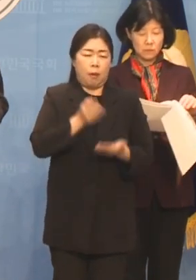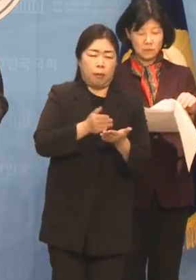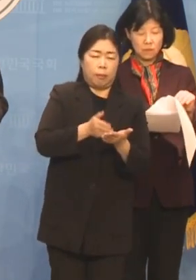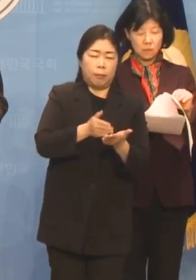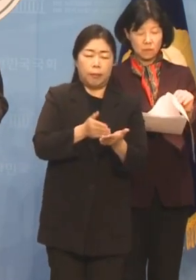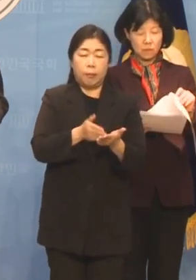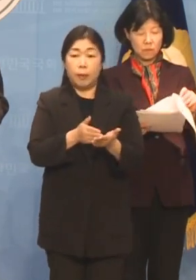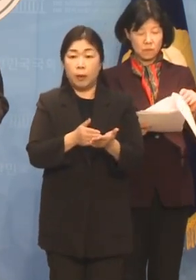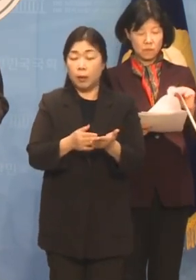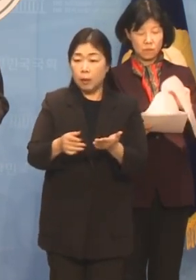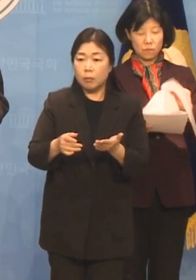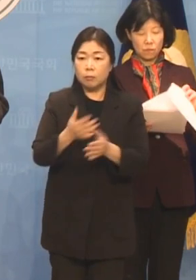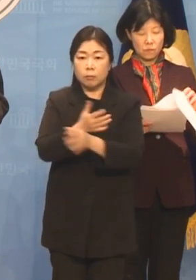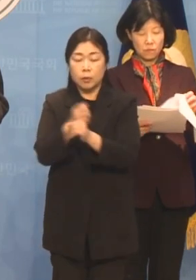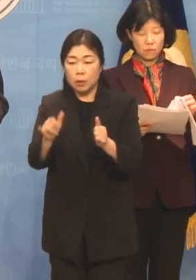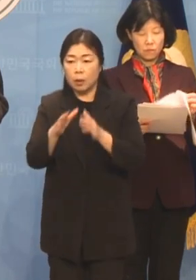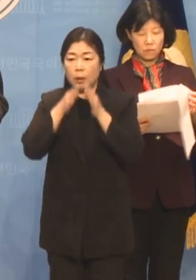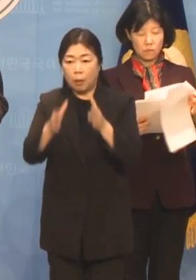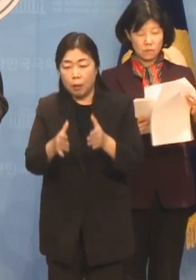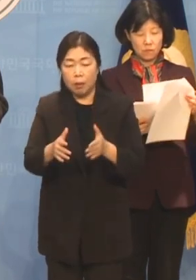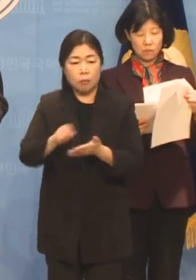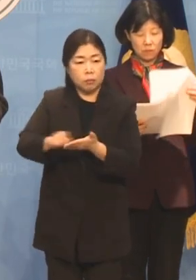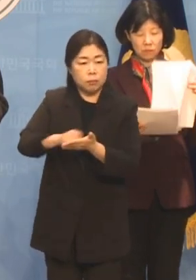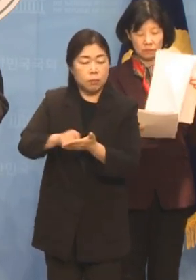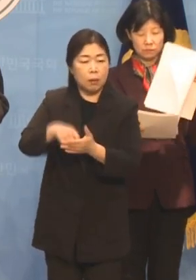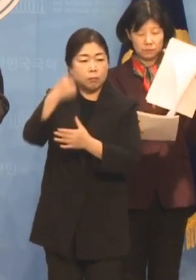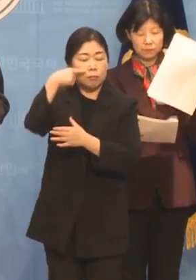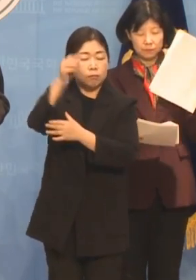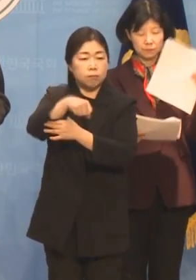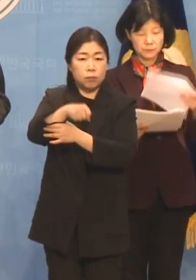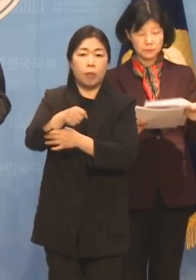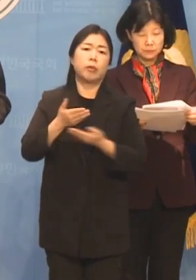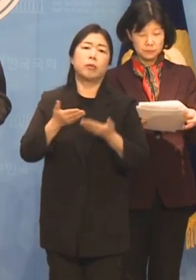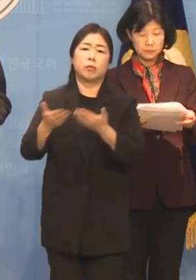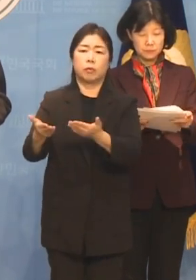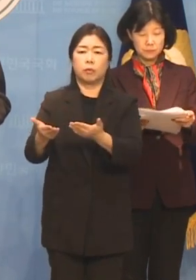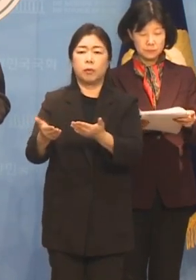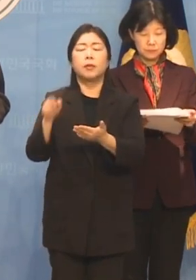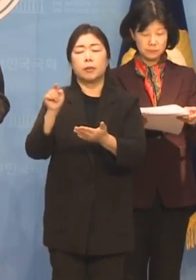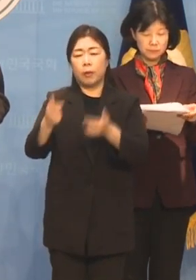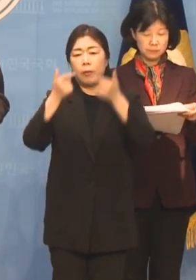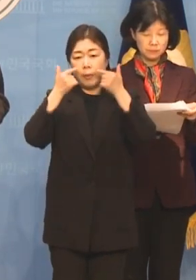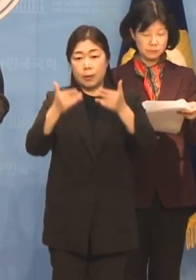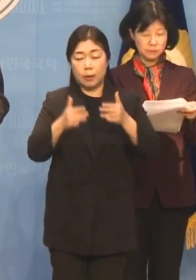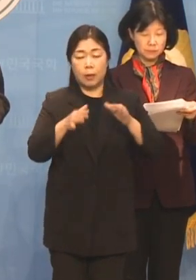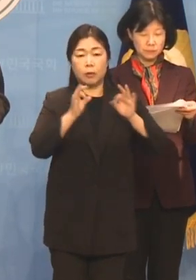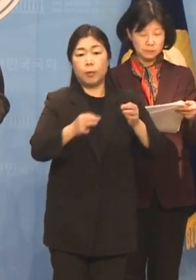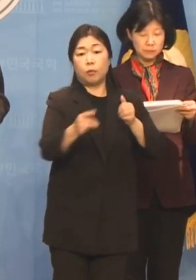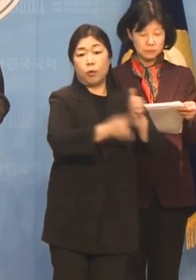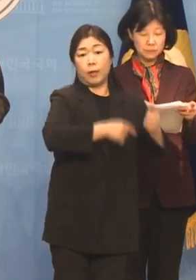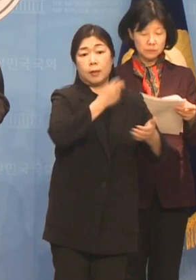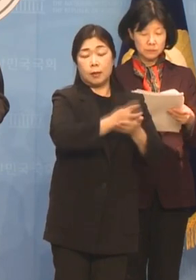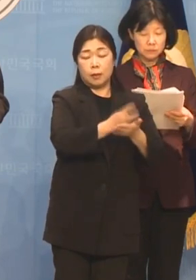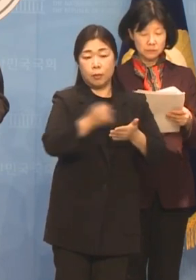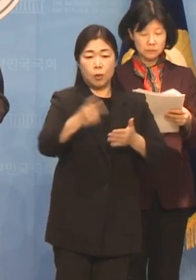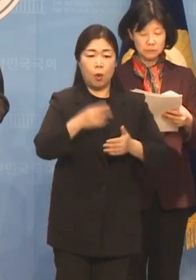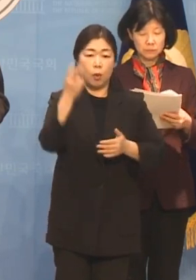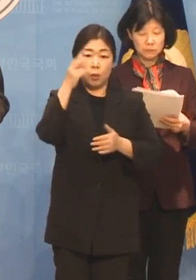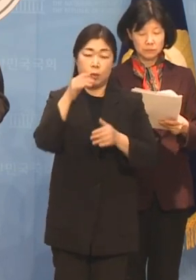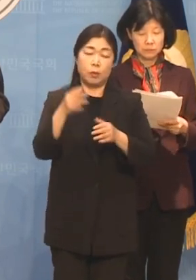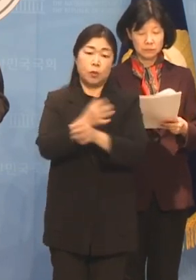기계음을 활용하여 안내하며 부당하게 권유했습니다. 이는 명백하게 금융위원회 지침과